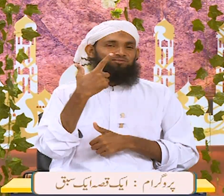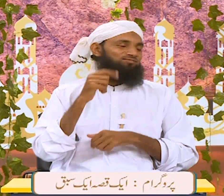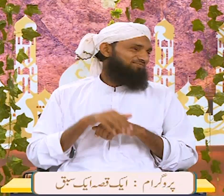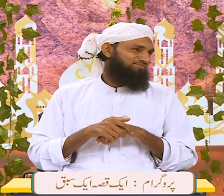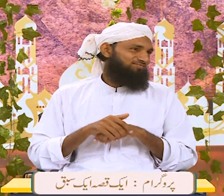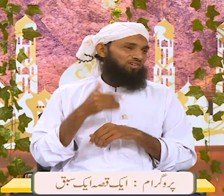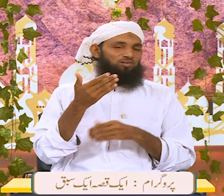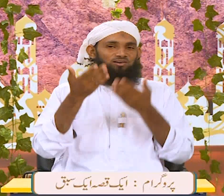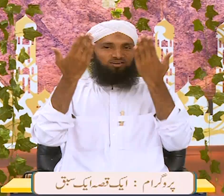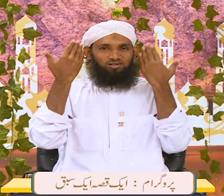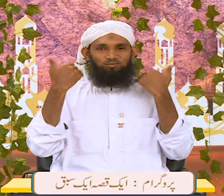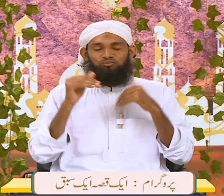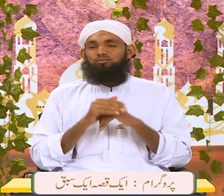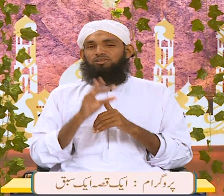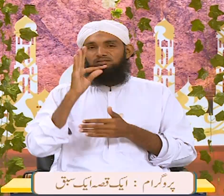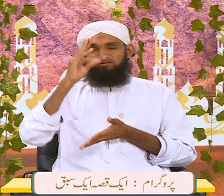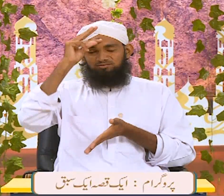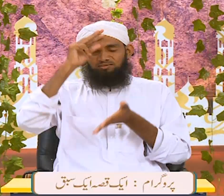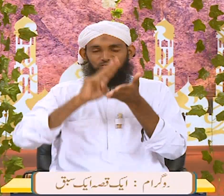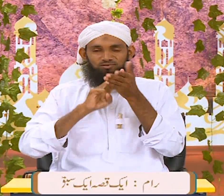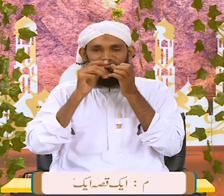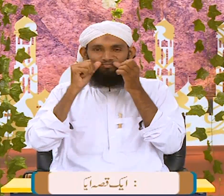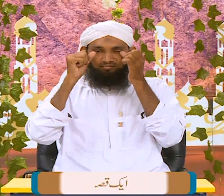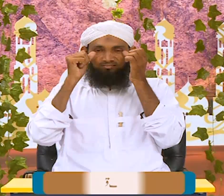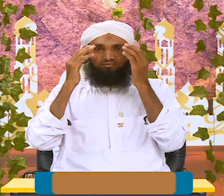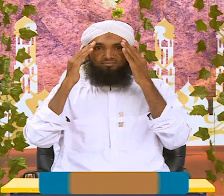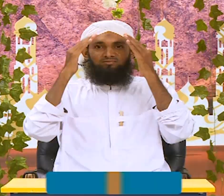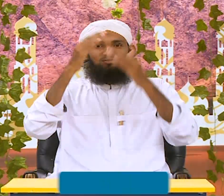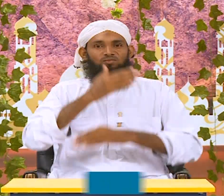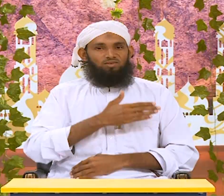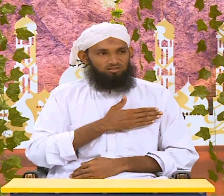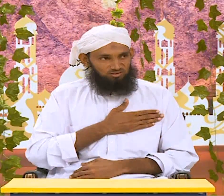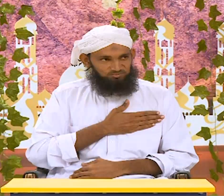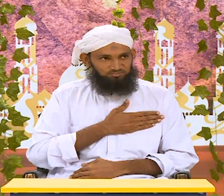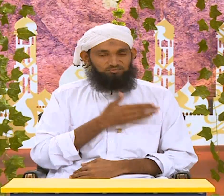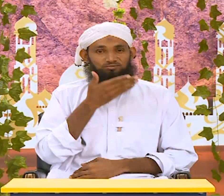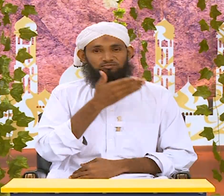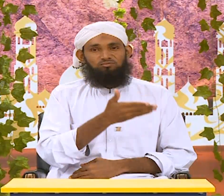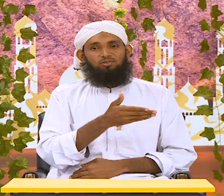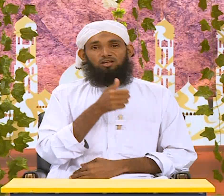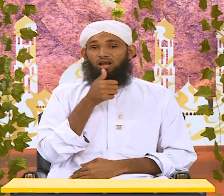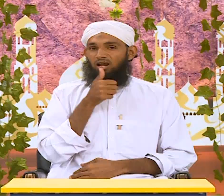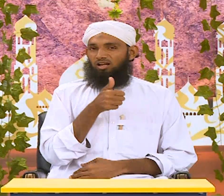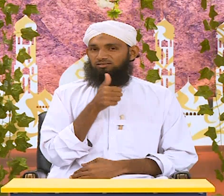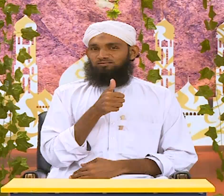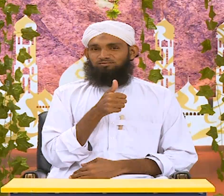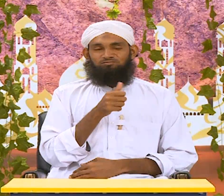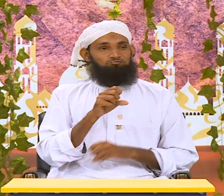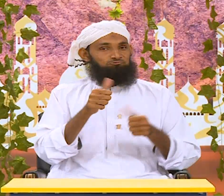الحمدللہ ہمارے آقا و مولا مکی مدنی مصطفیٰ صلی اللہ علیہ وآلہ وصحبہ وسلم ہر اچھے وصف میں کامل و اکمل